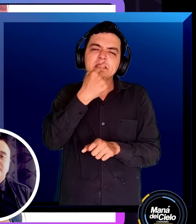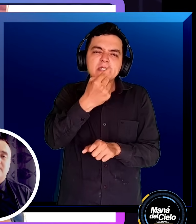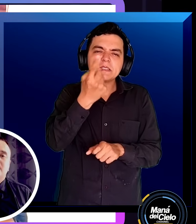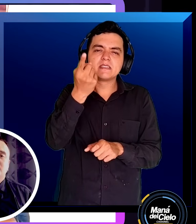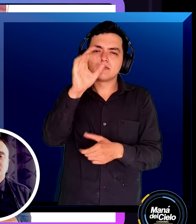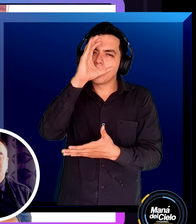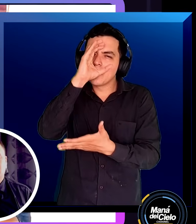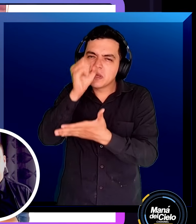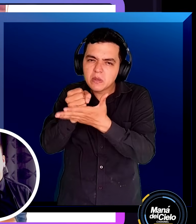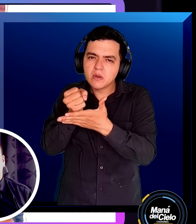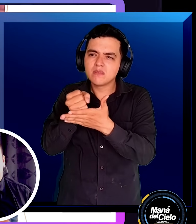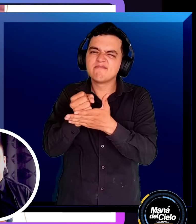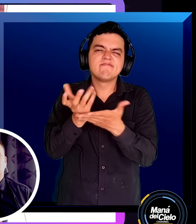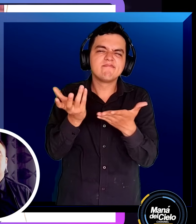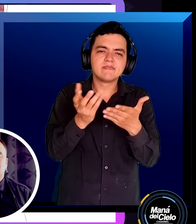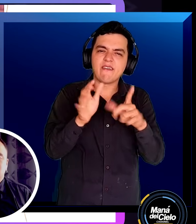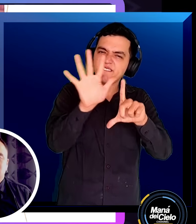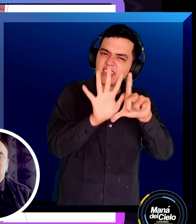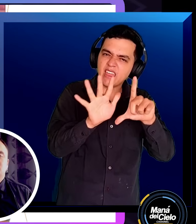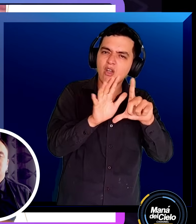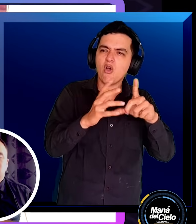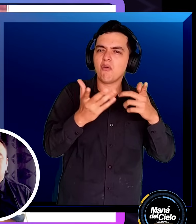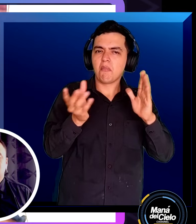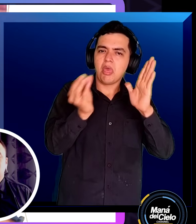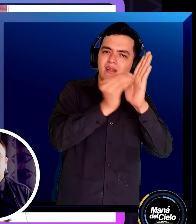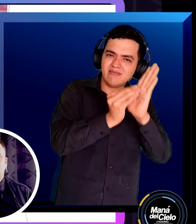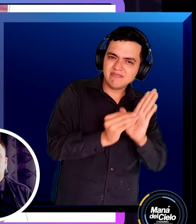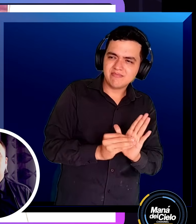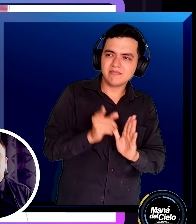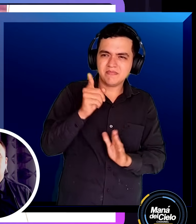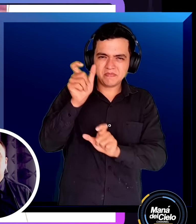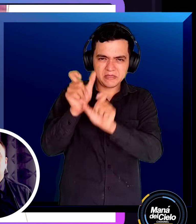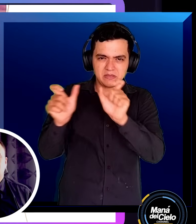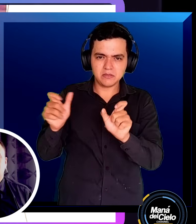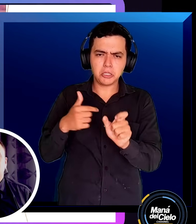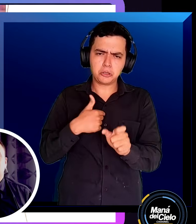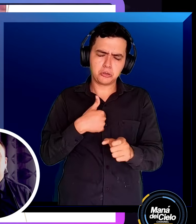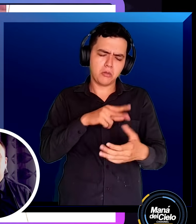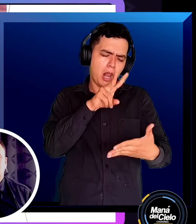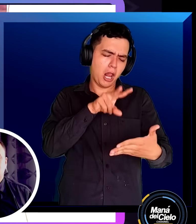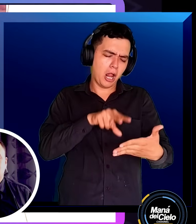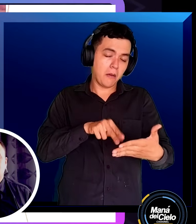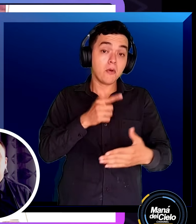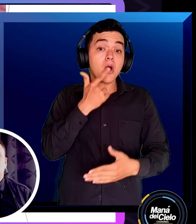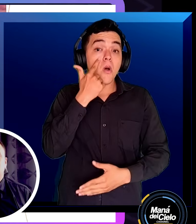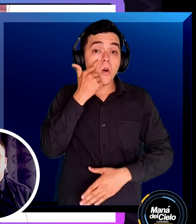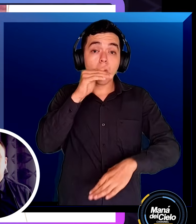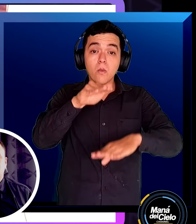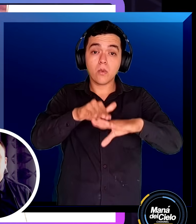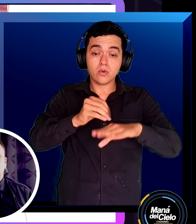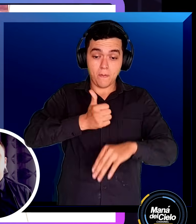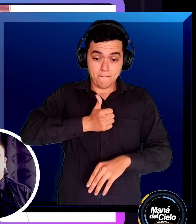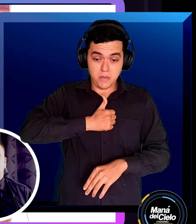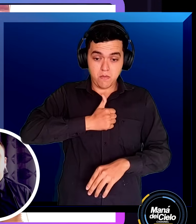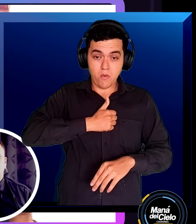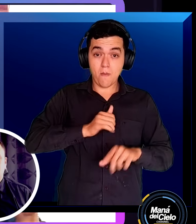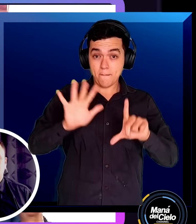hagan promoción, nada. Es más, aquí tengo una persona muy cerca, testiga, que a todo eso yo le he